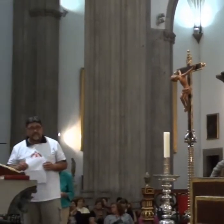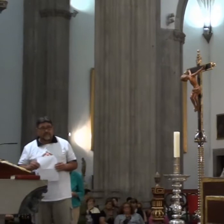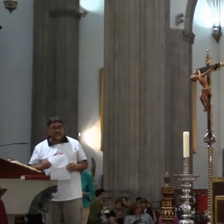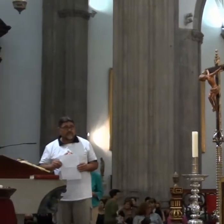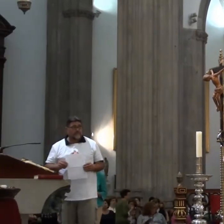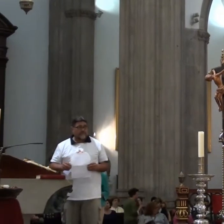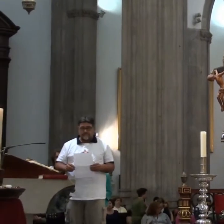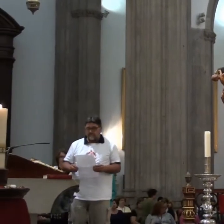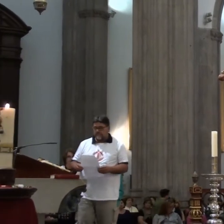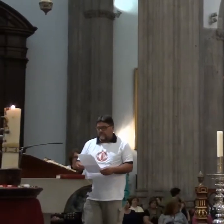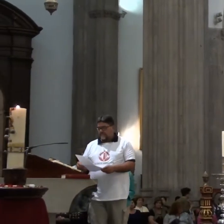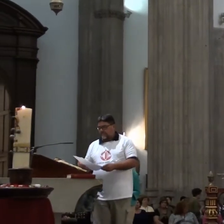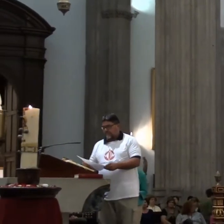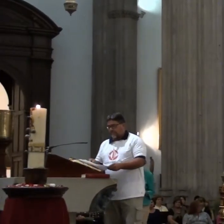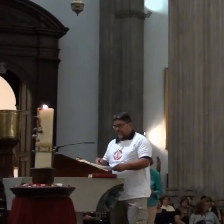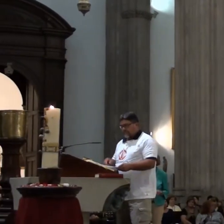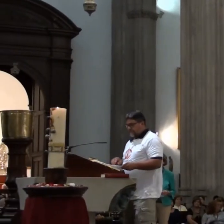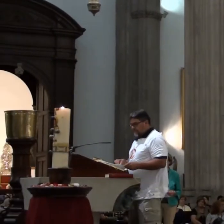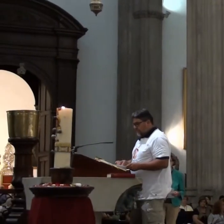nuestras peticiones